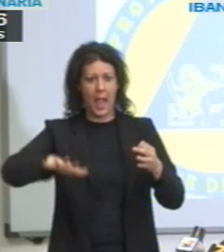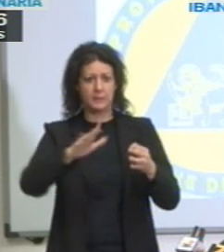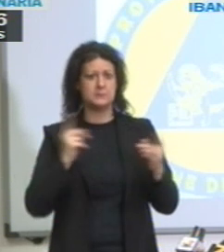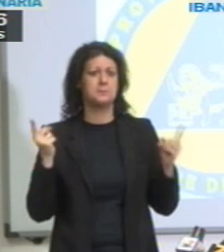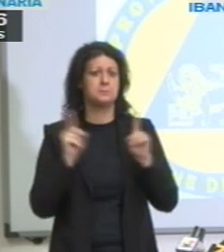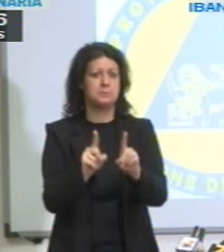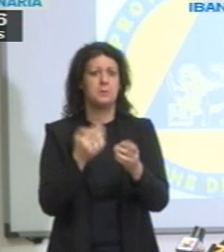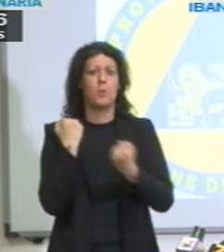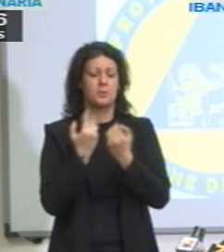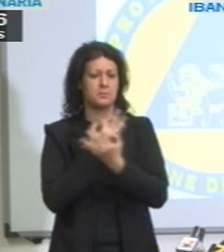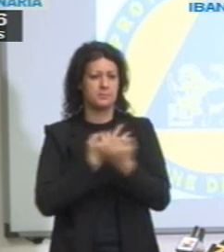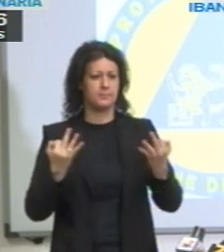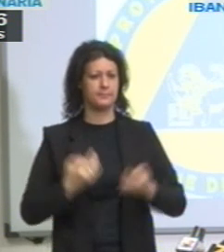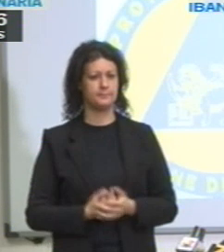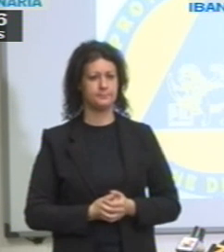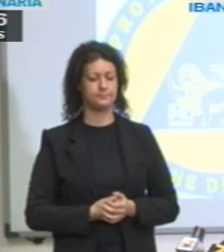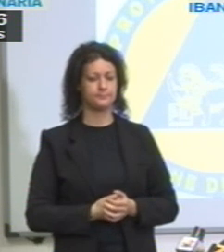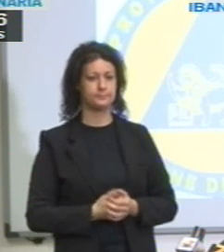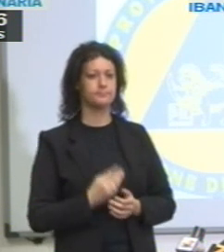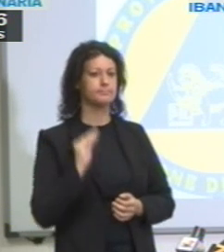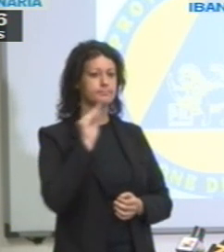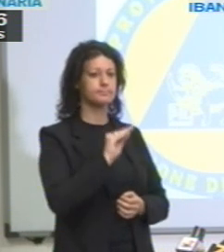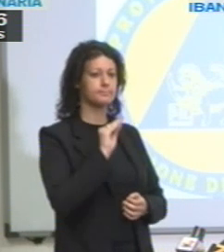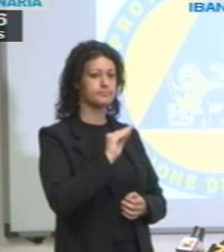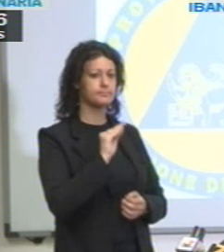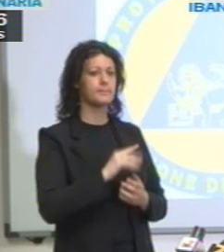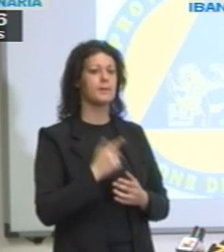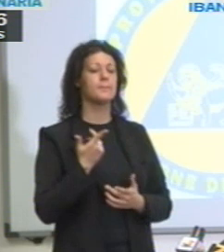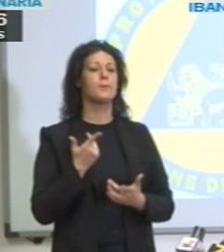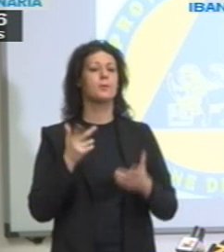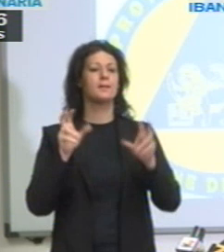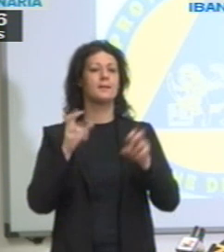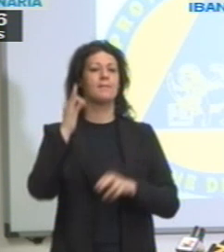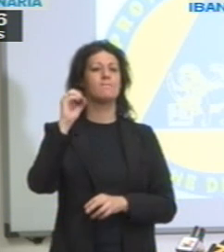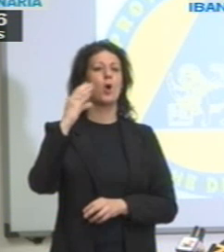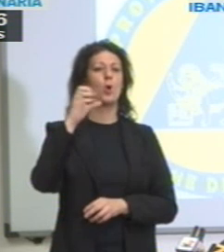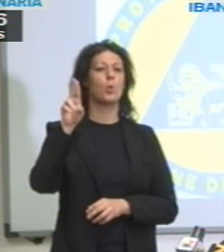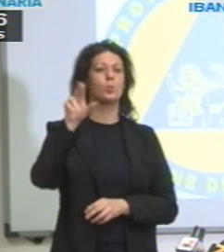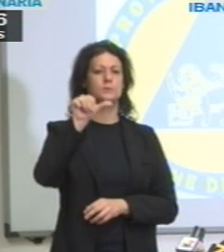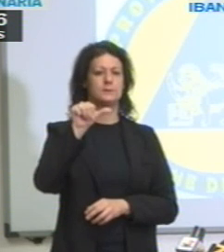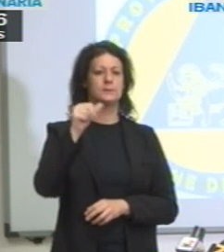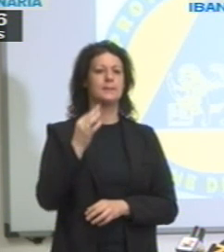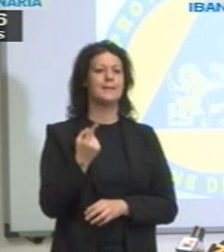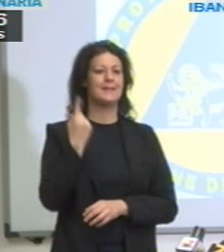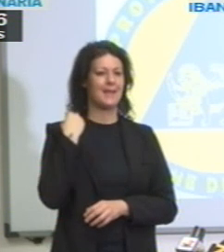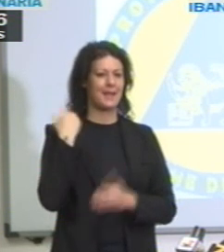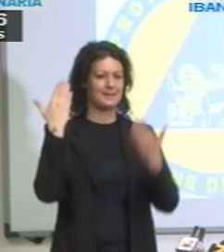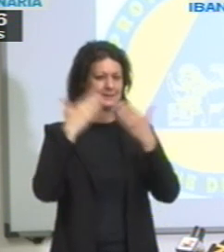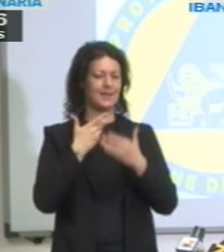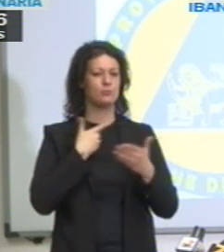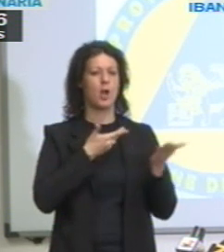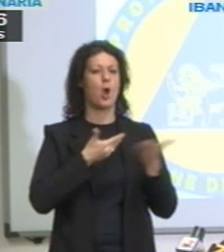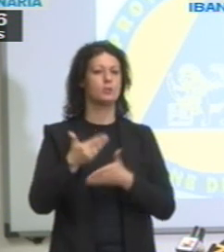arriva dal Focus, la trasmissione condotta dal nostro direttore Luigi Bacialli, ieri sera tra gli ospiti anche Massimo